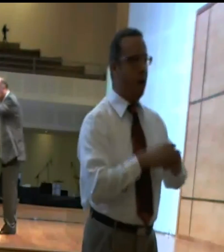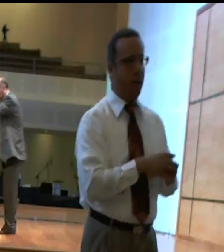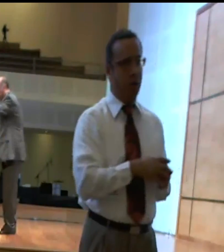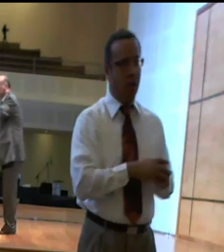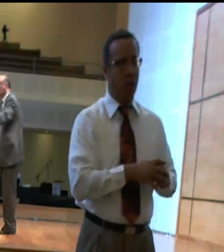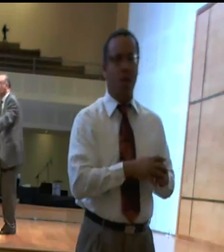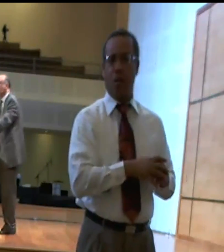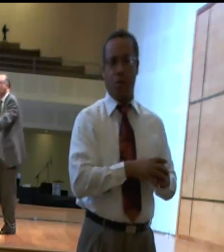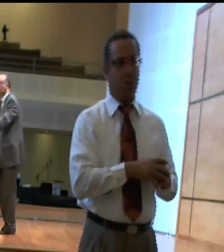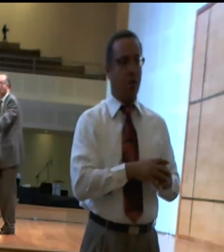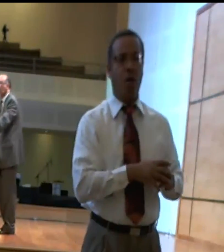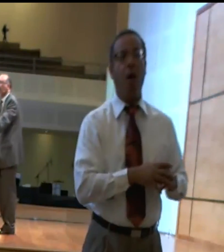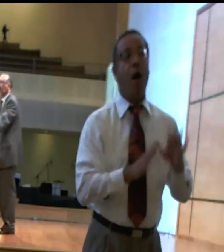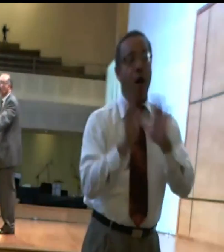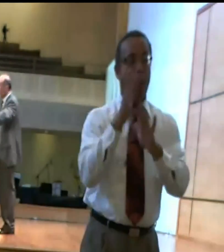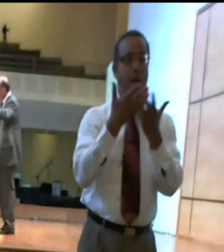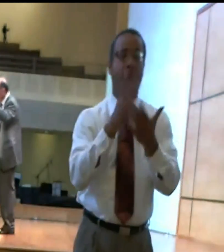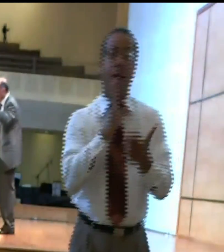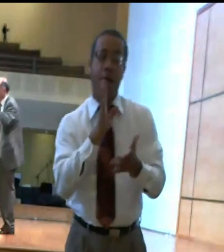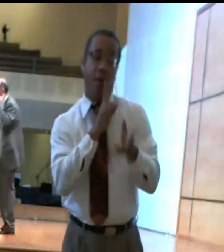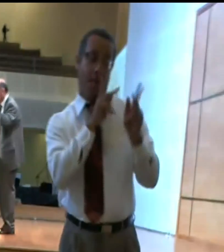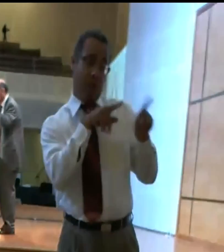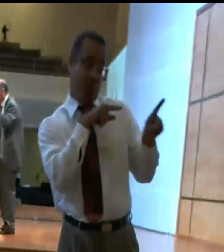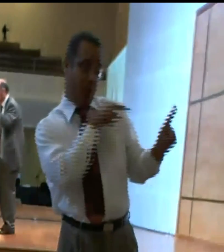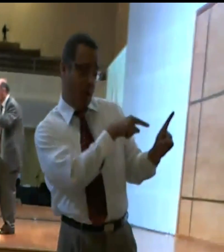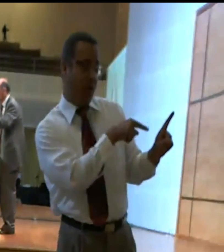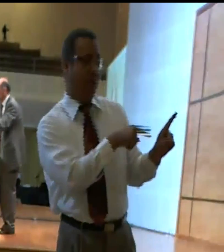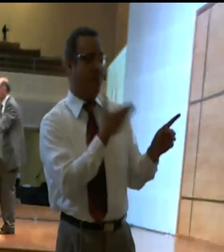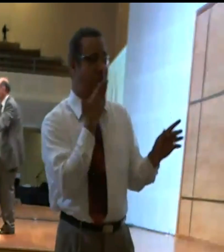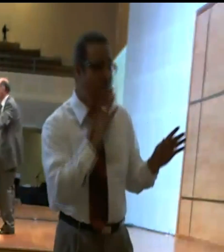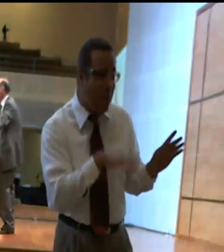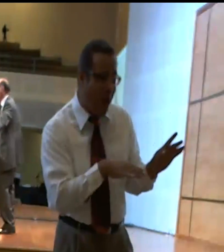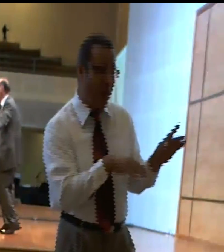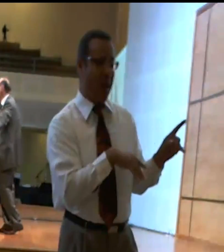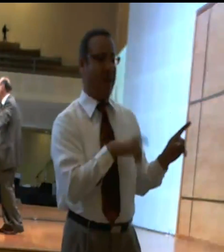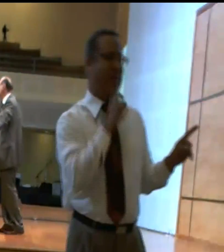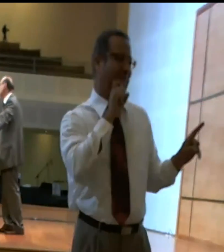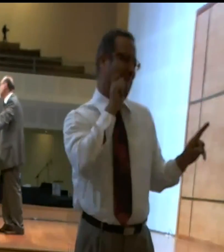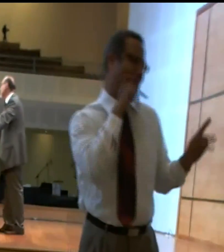No, la Biblia habla de la pena capital. En ciertos casos, repito.